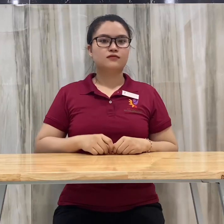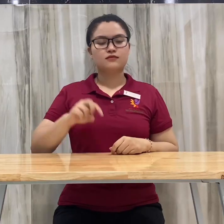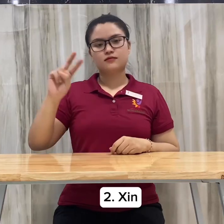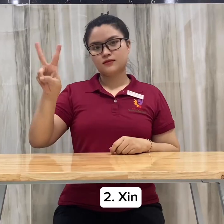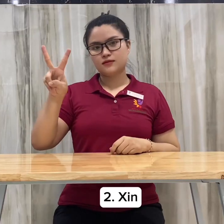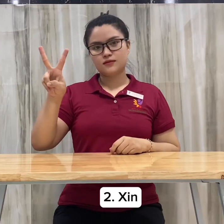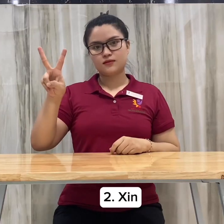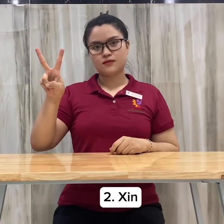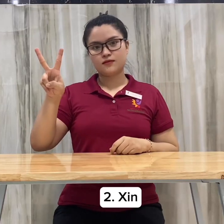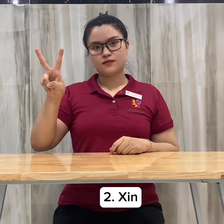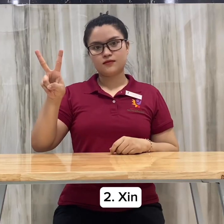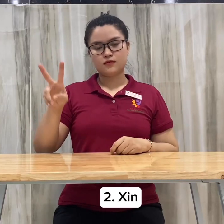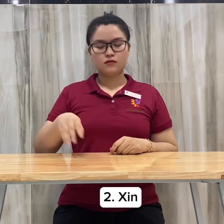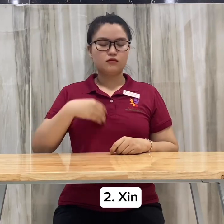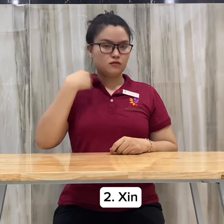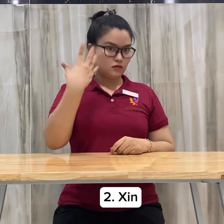Từ số 2, xin.